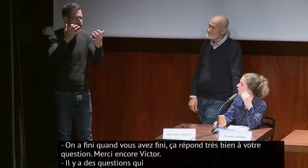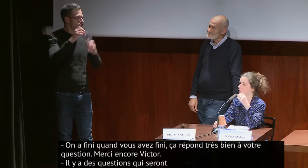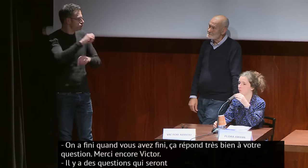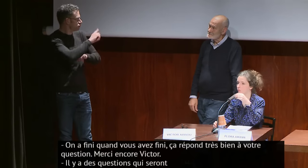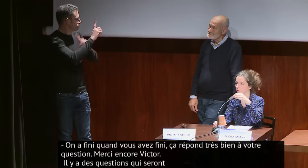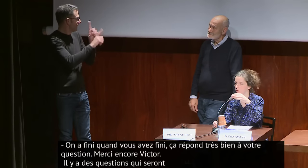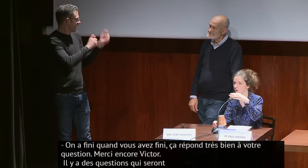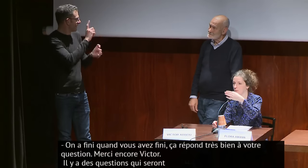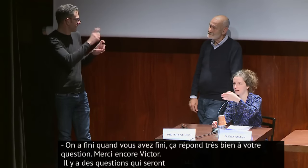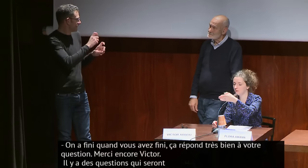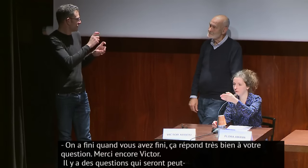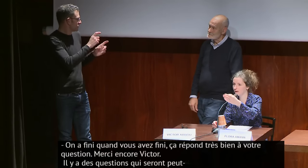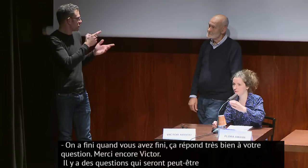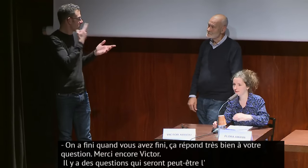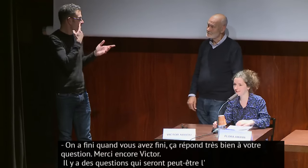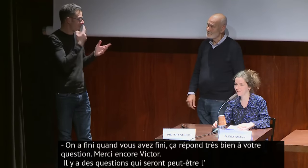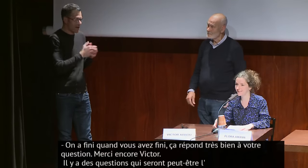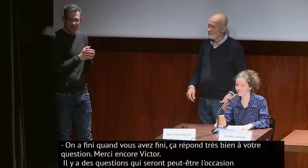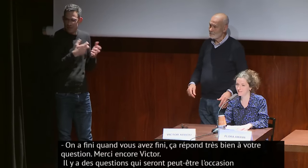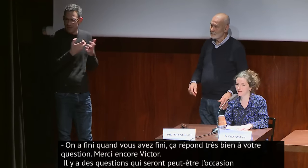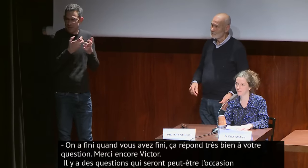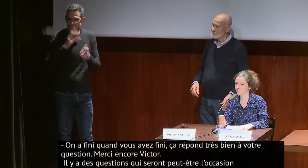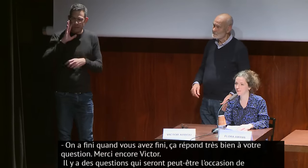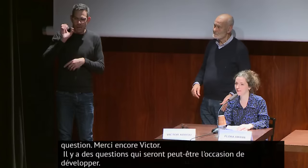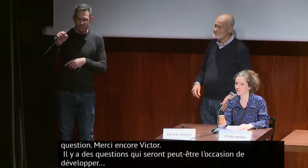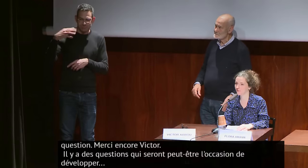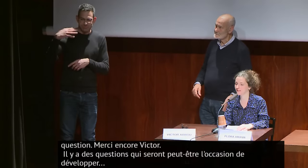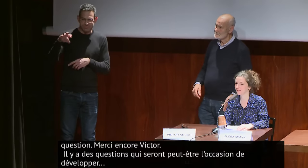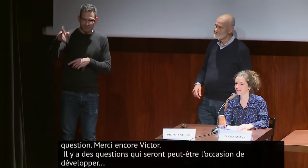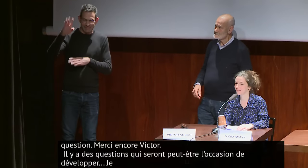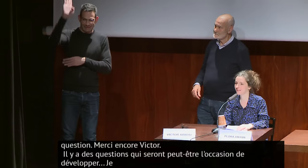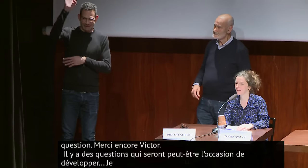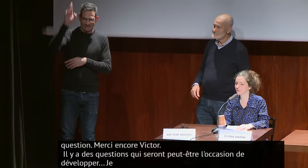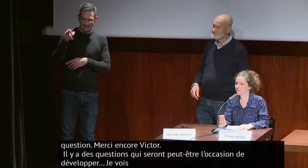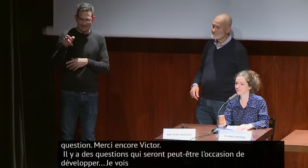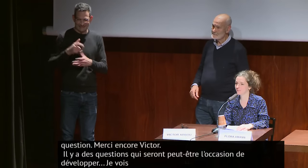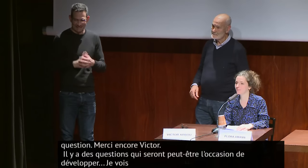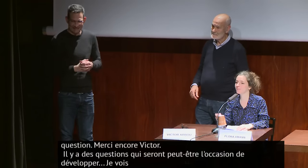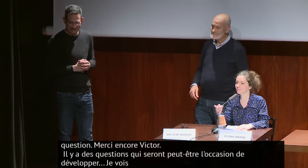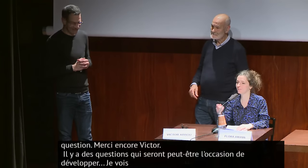votre... Je vois Mélanie Joseph qui lève la main, notamment.